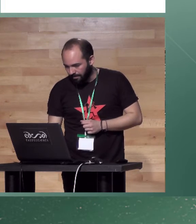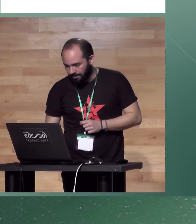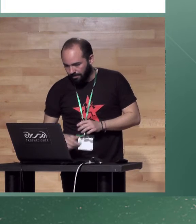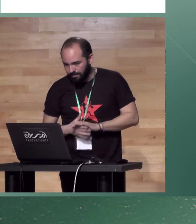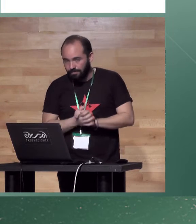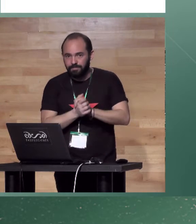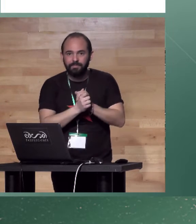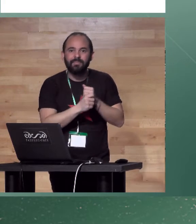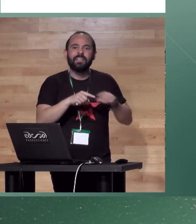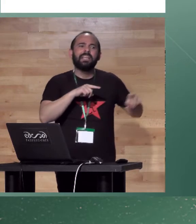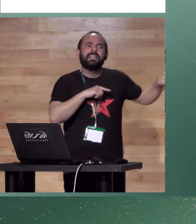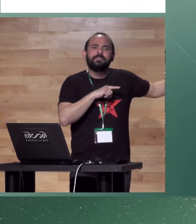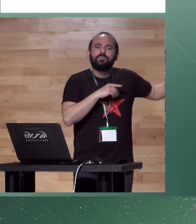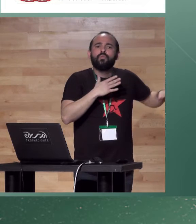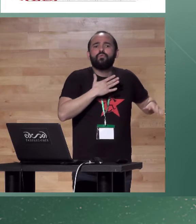12.